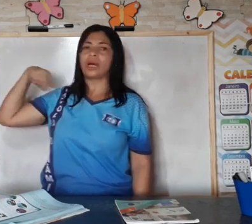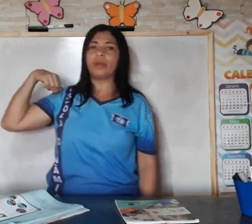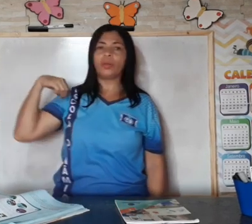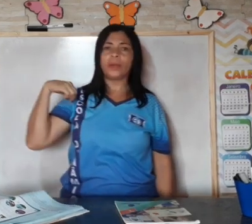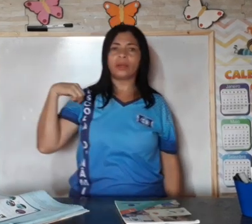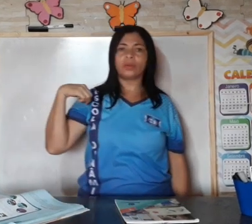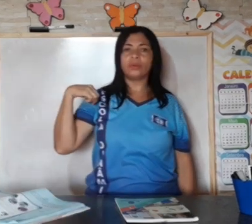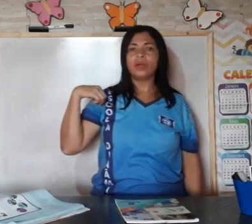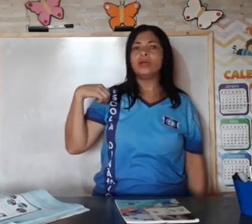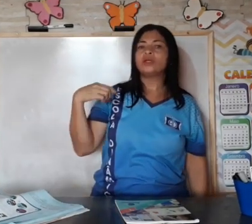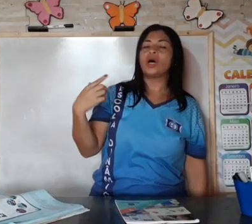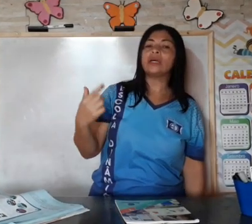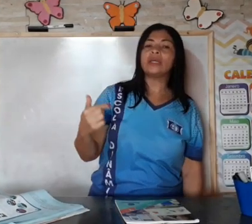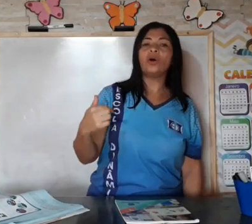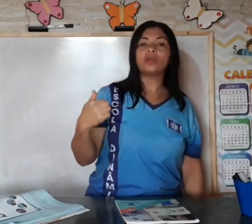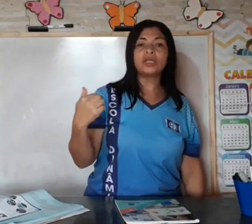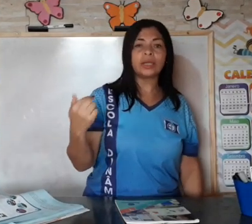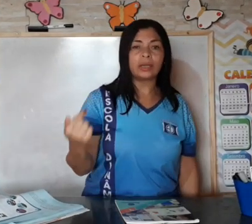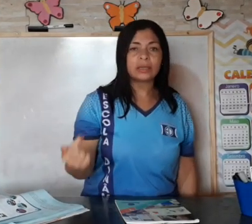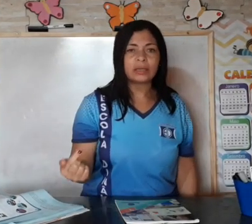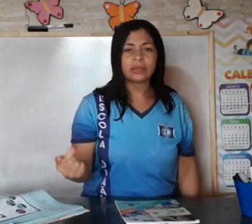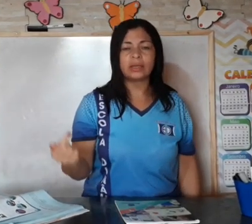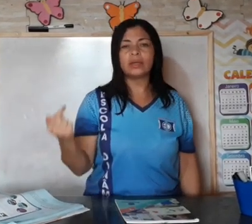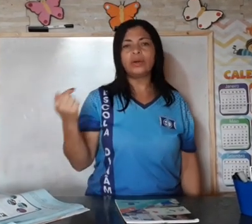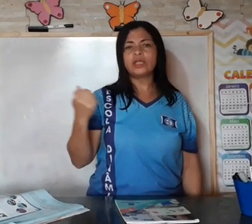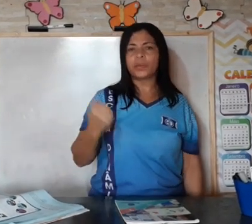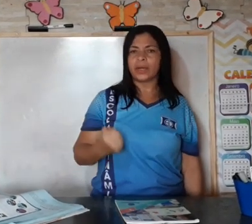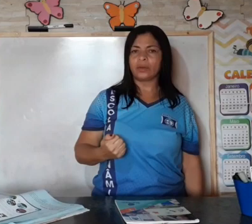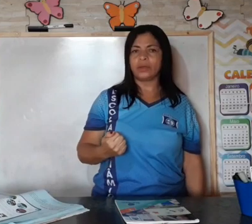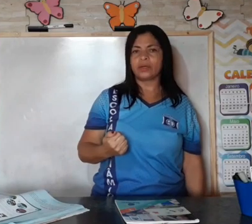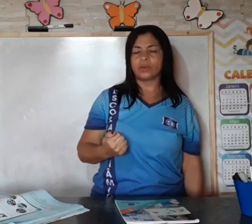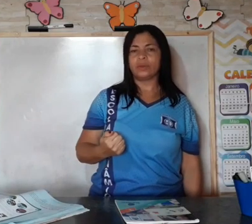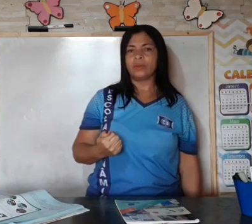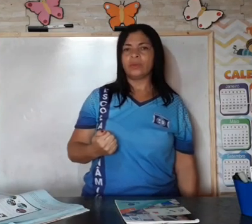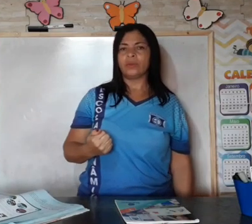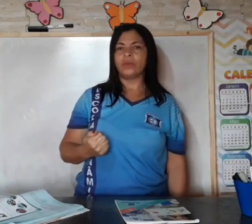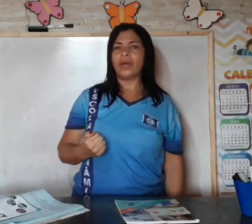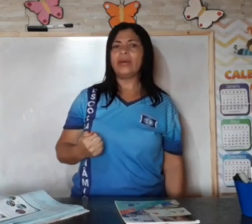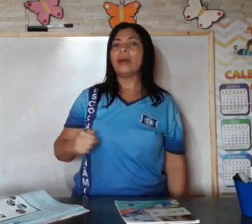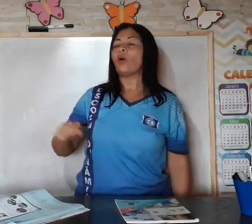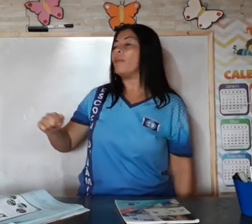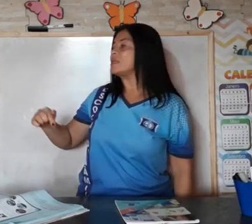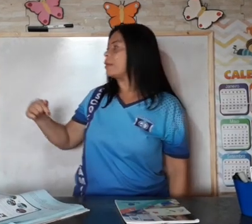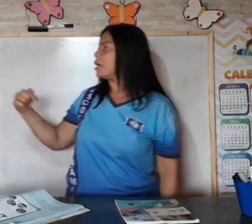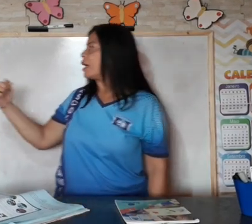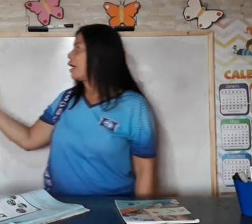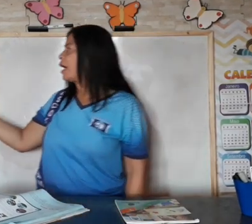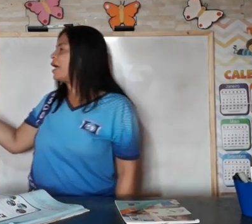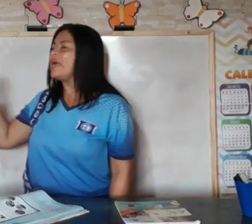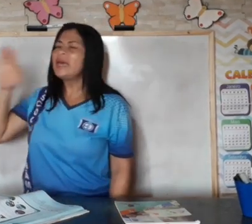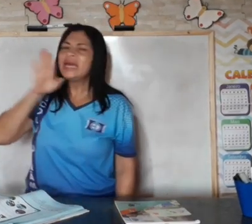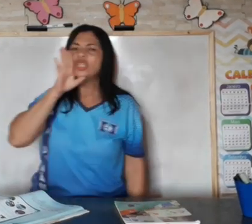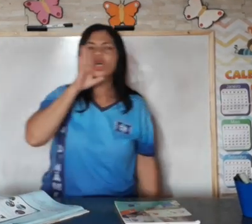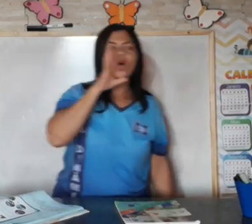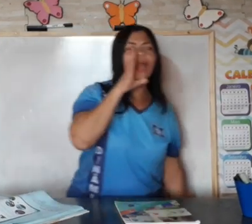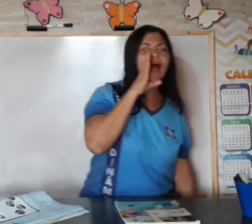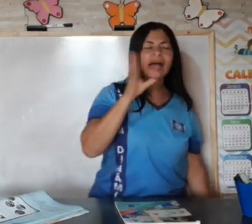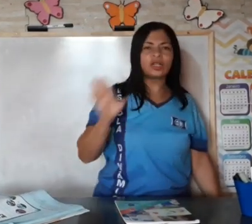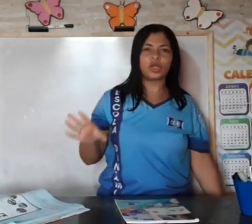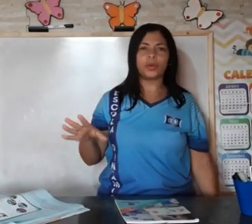cabelo preto. Só que tem outras crianças que não respeitam isso, não é? Começa a mangar, ei, chocolate, porque